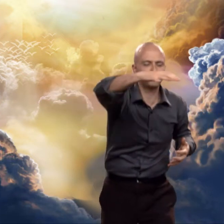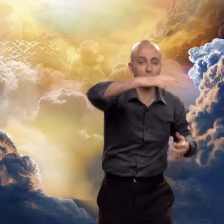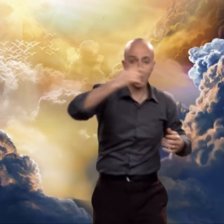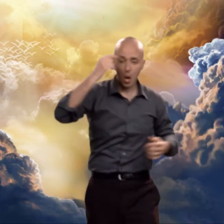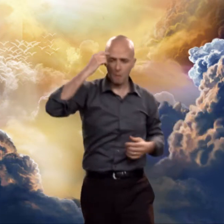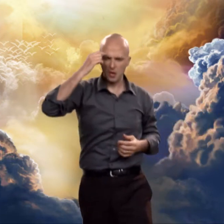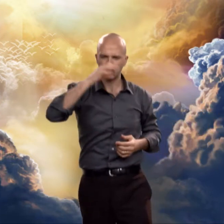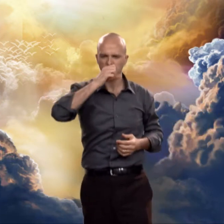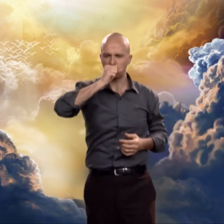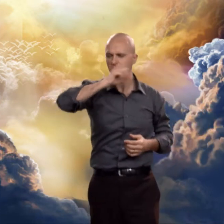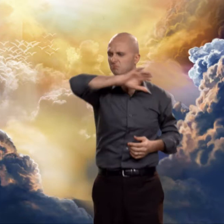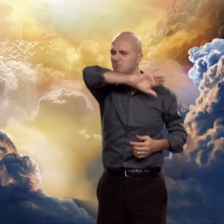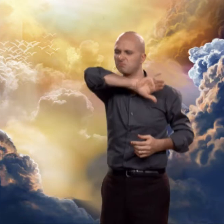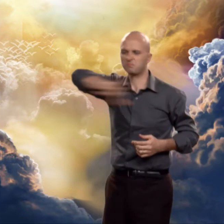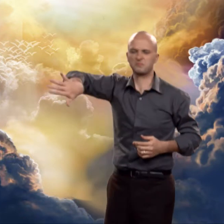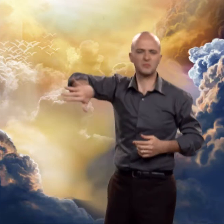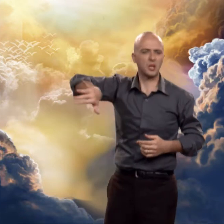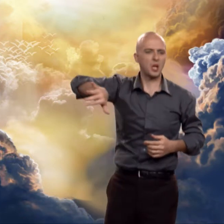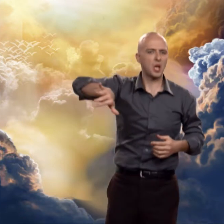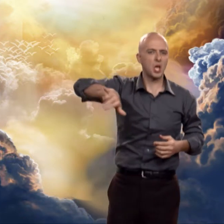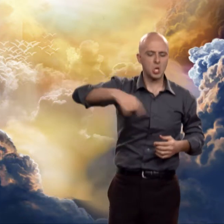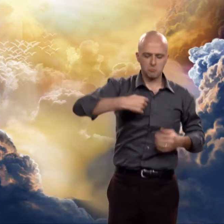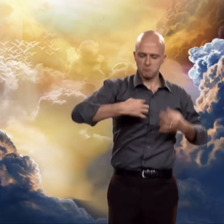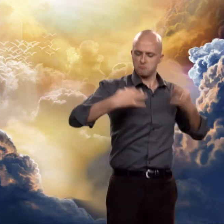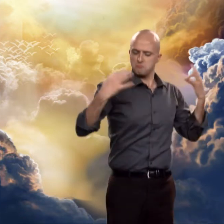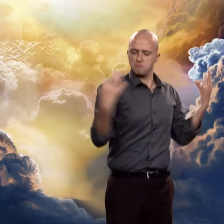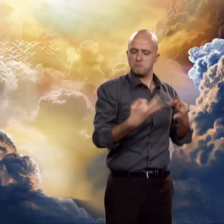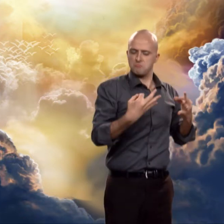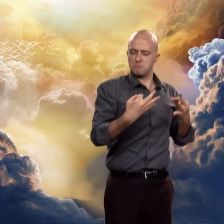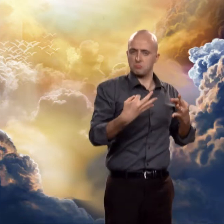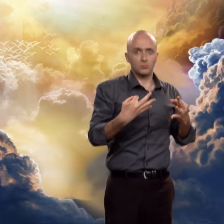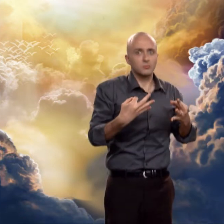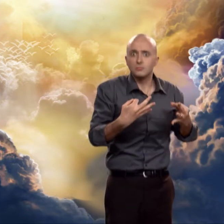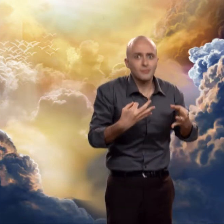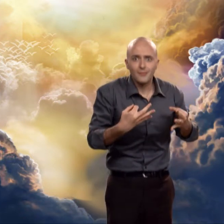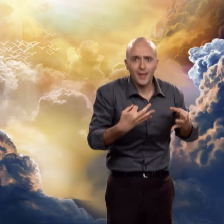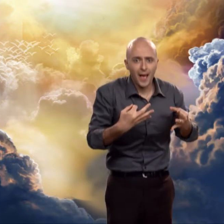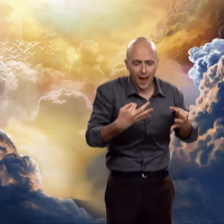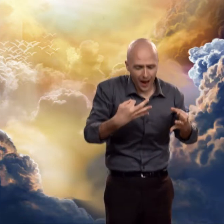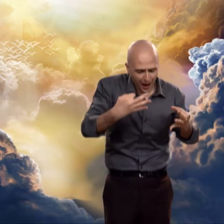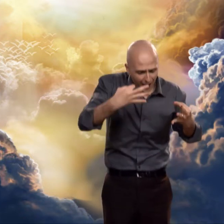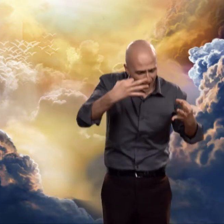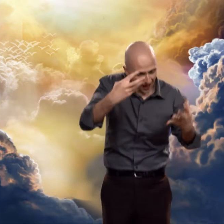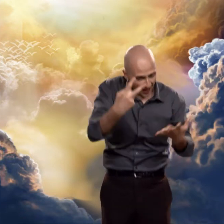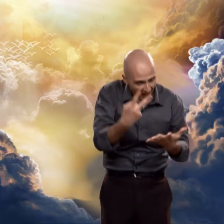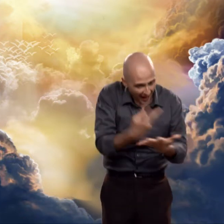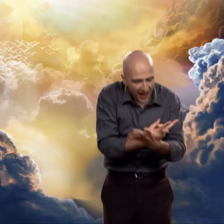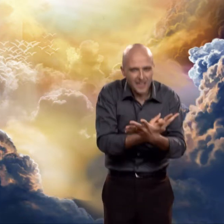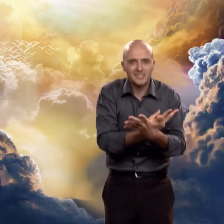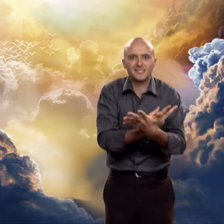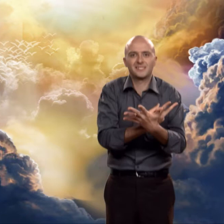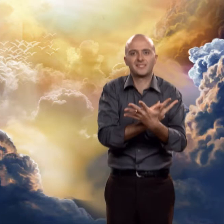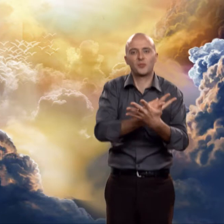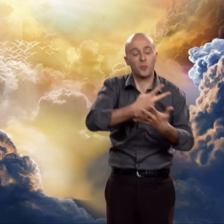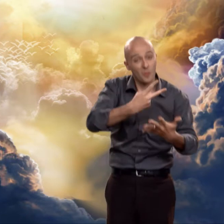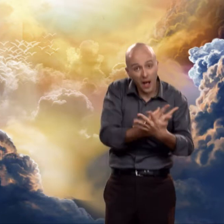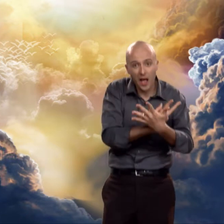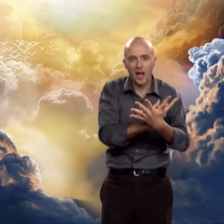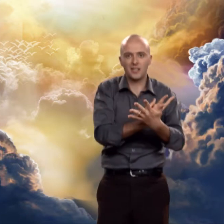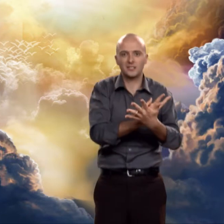se você chamar delícia o sábado e honroso o santo dia do Senhor, e se honrá-lo deixando de seguir seu próprio caminho,